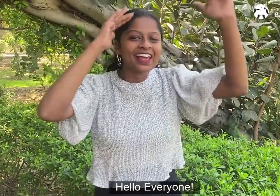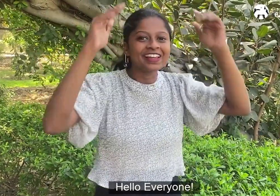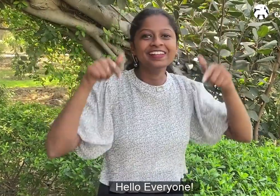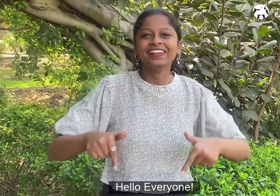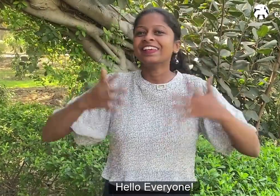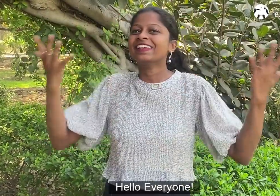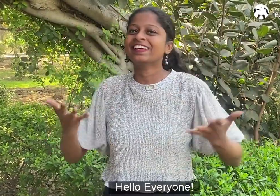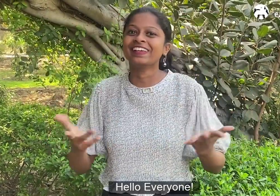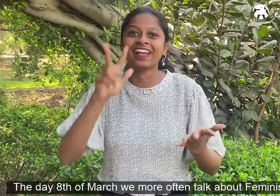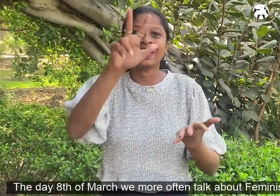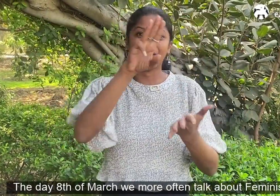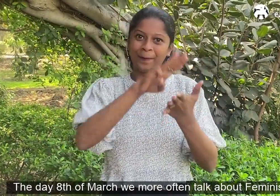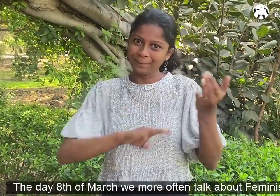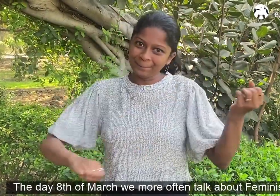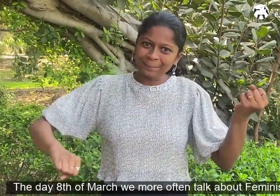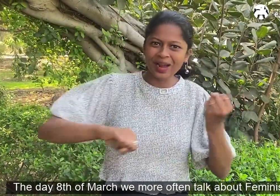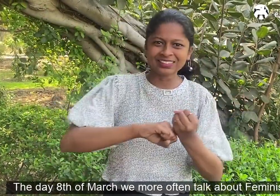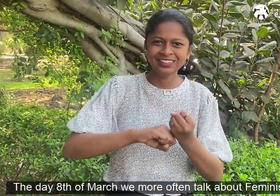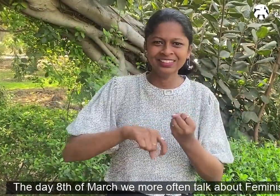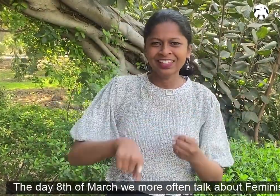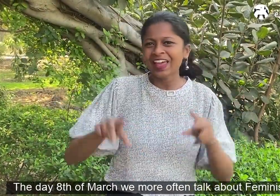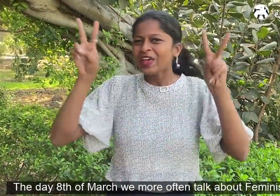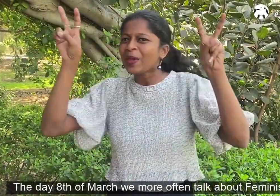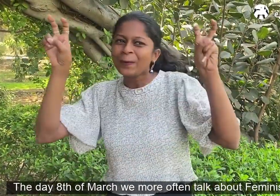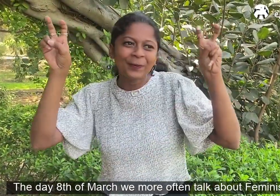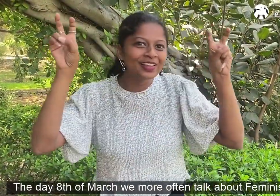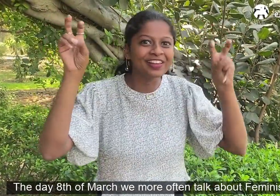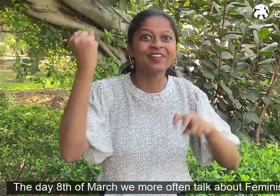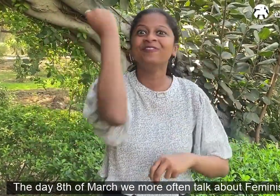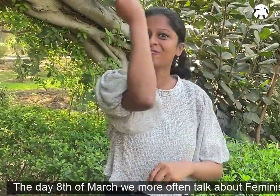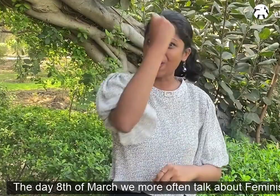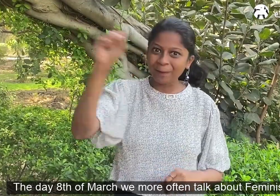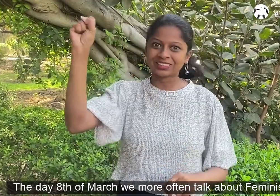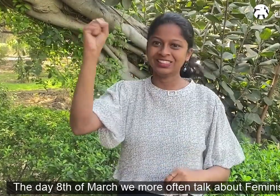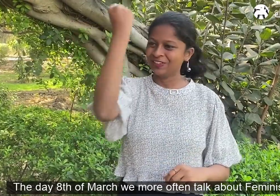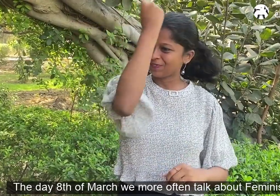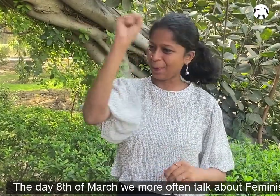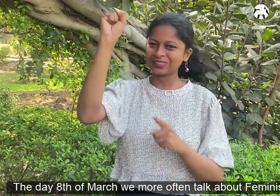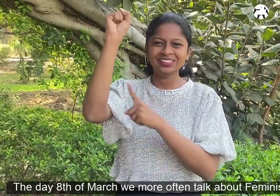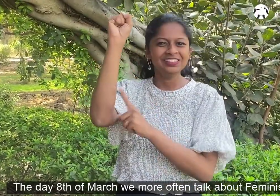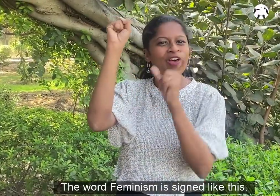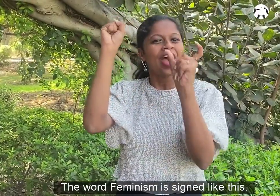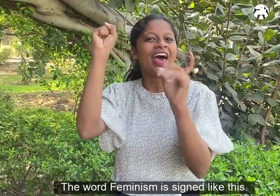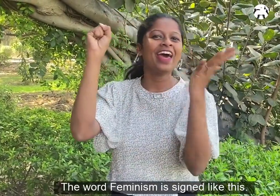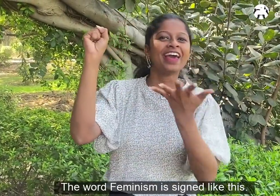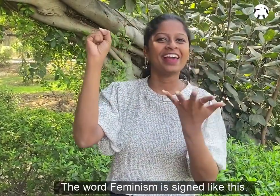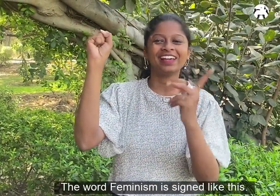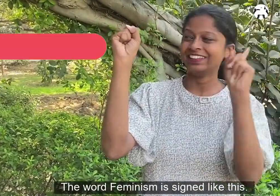आप सभी को नमस्कार। 8 मार्च के दिवस हम स्त्रियों के अधिकारों का समर्थन करते